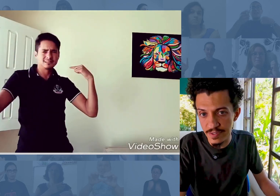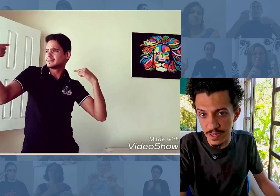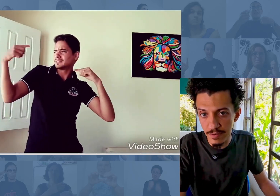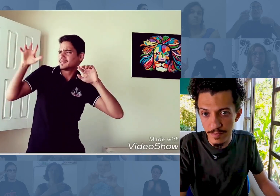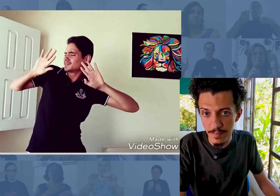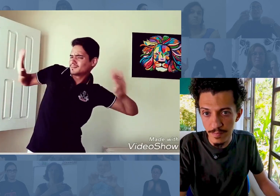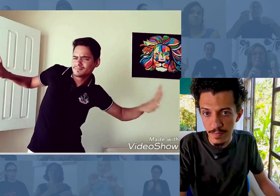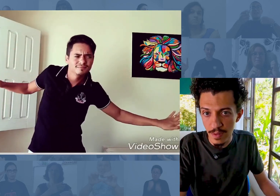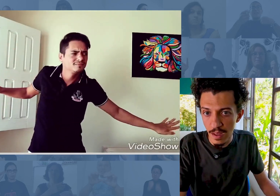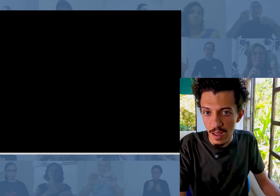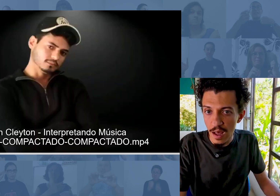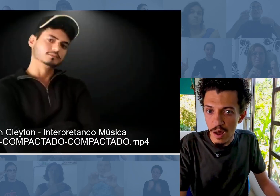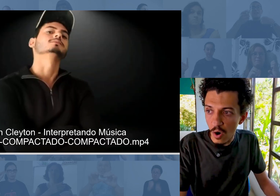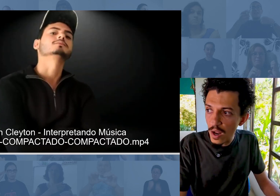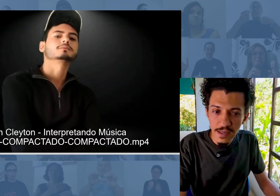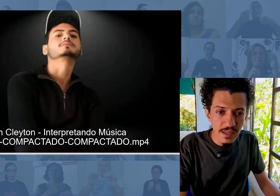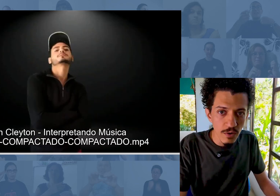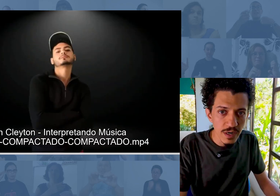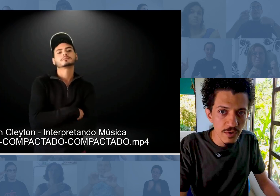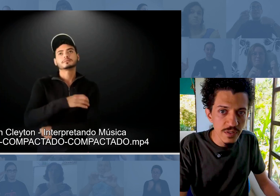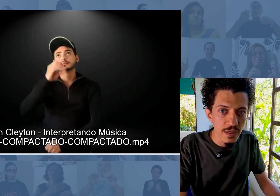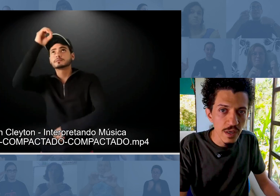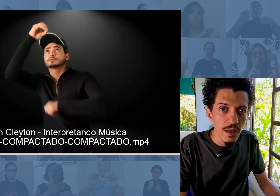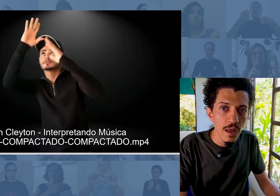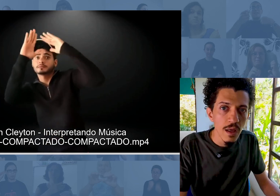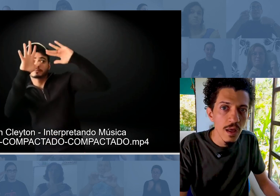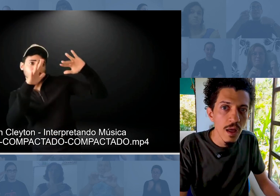fazendo. Olha essa outra música aqui.